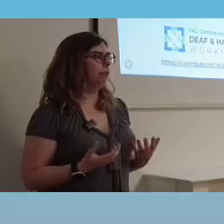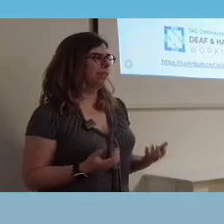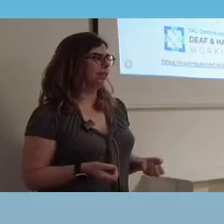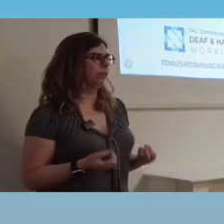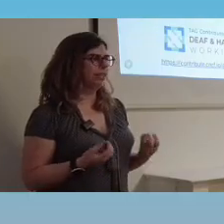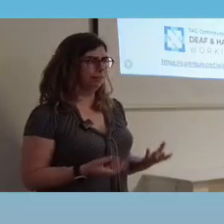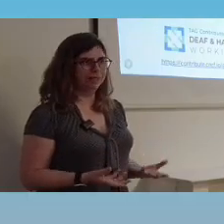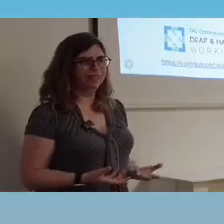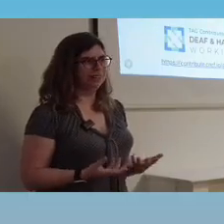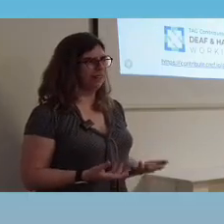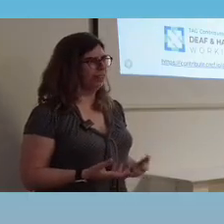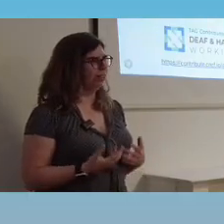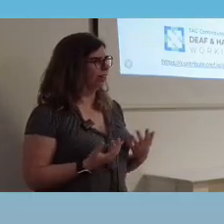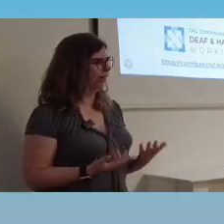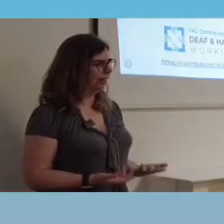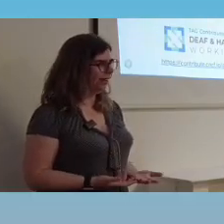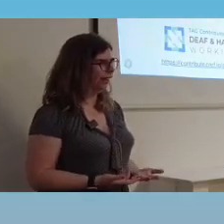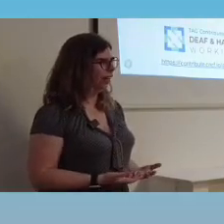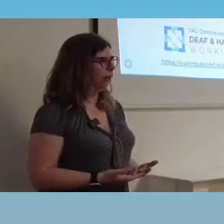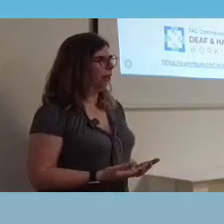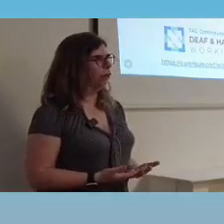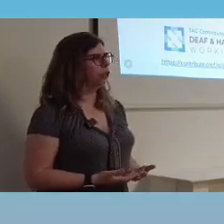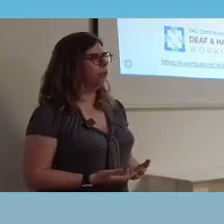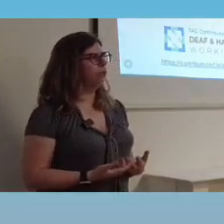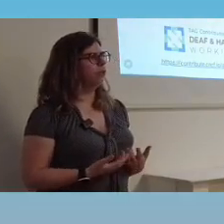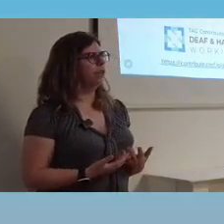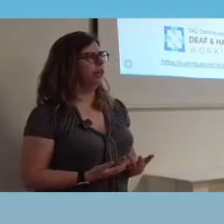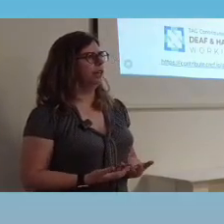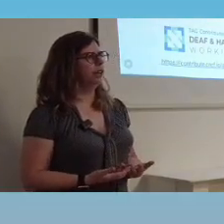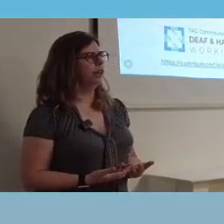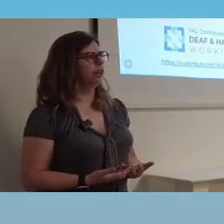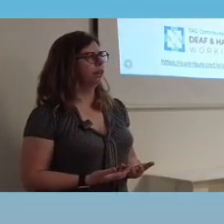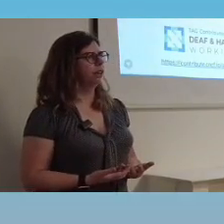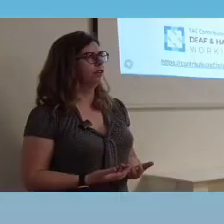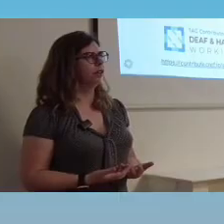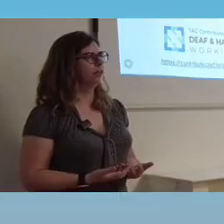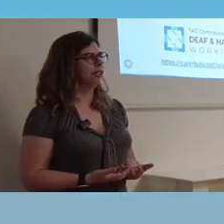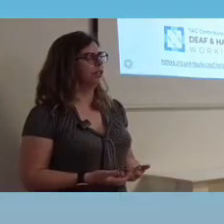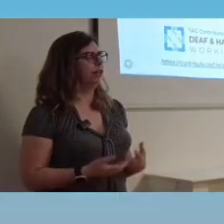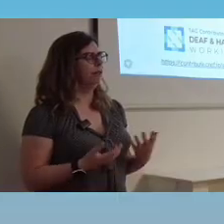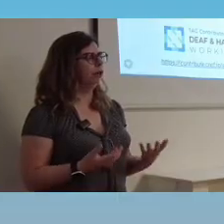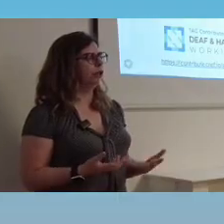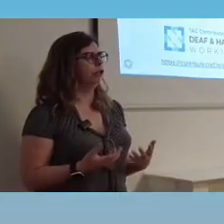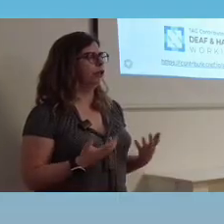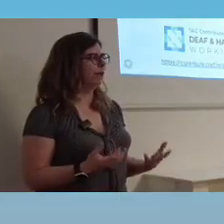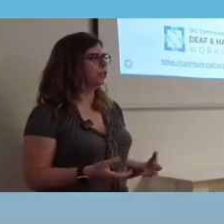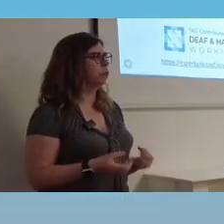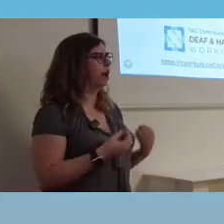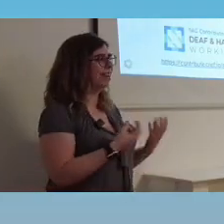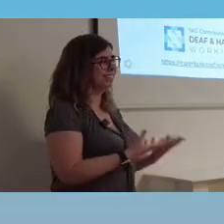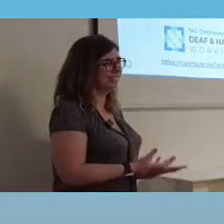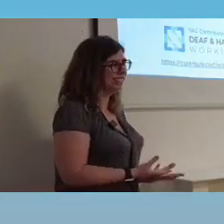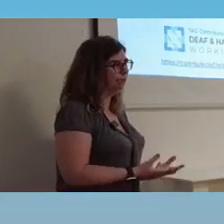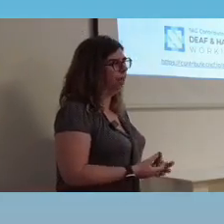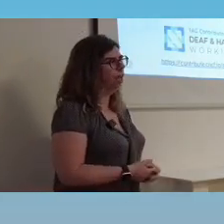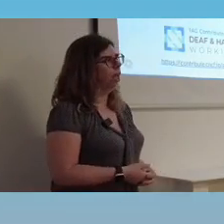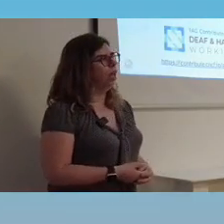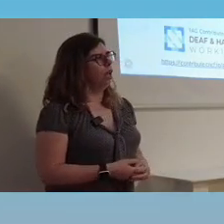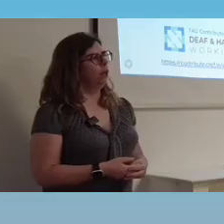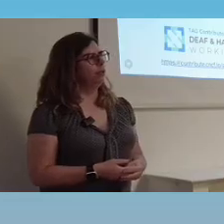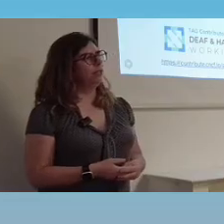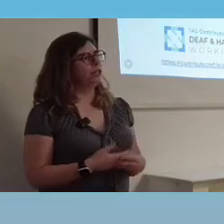très peu de personnes handicapées qui travaillent dans la tech, malheureusement, et c'est parce qu'il manque de formation